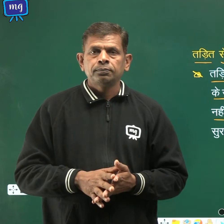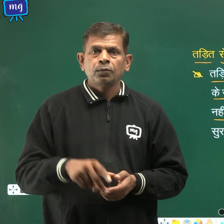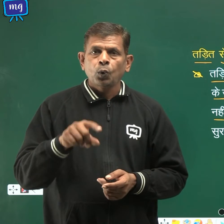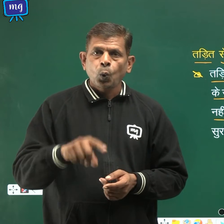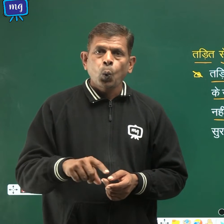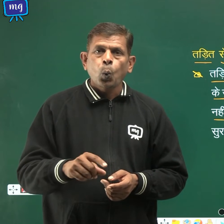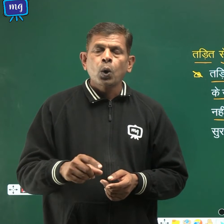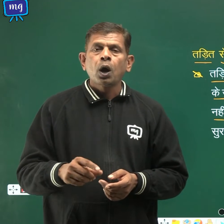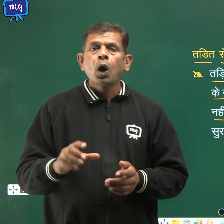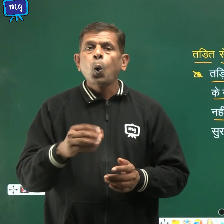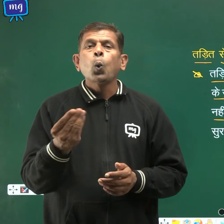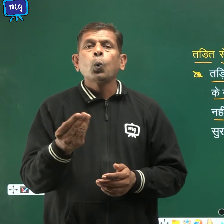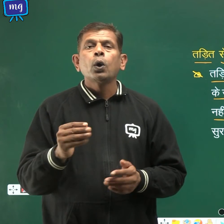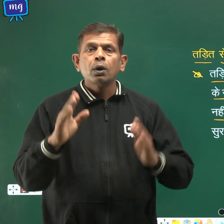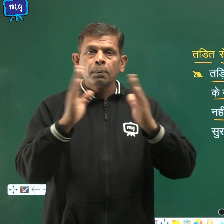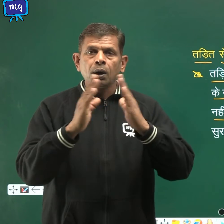कोई मकान